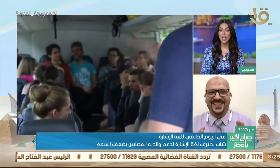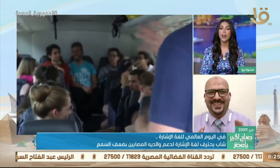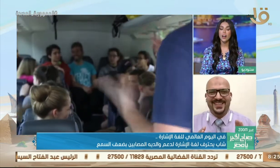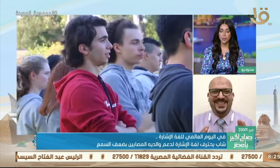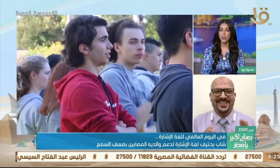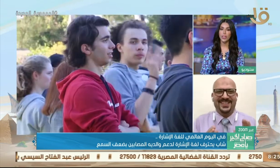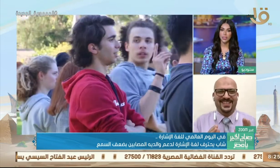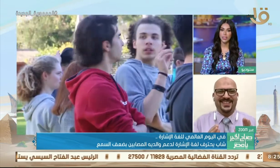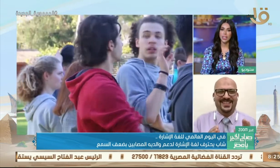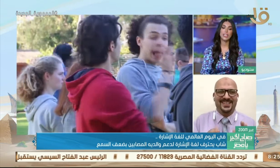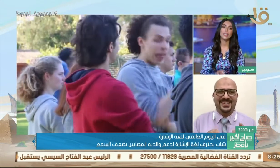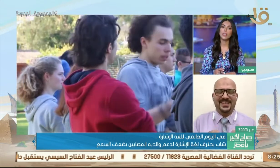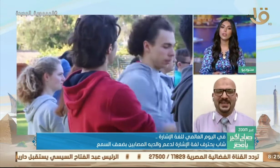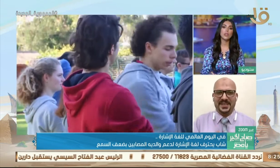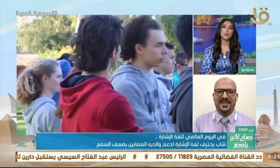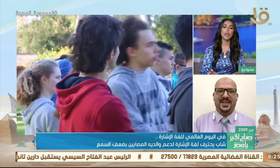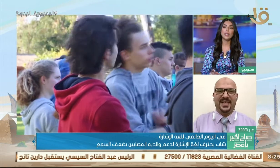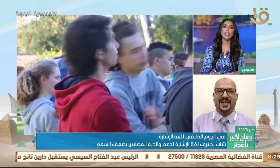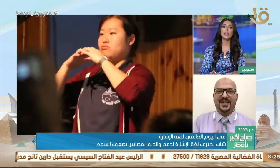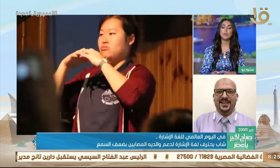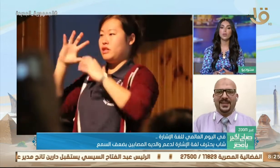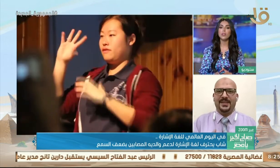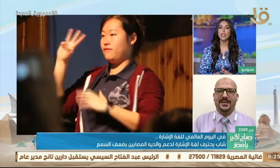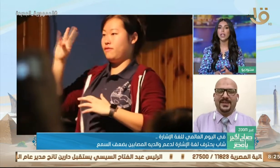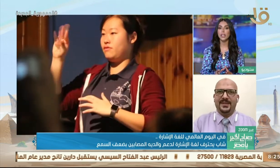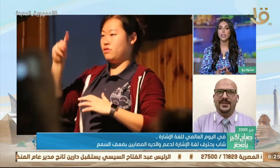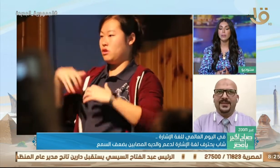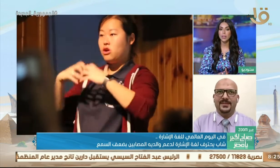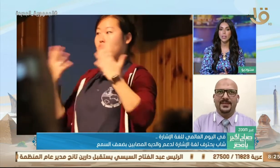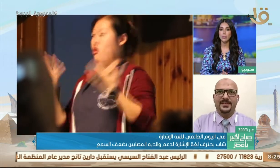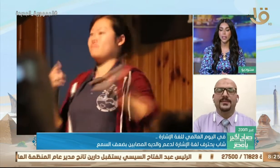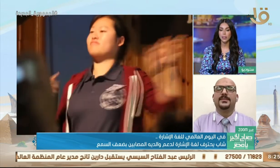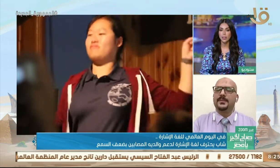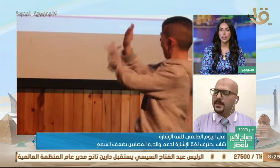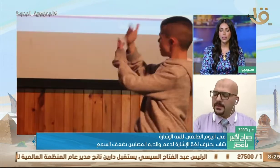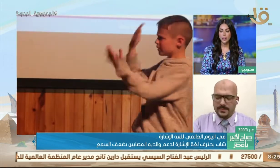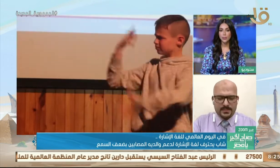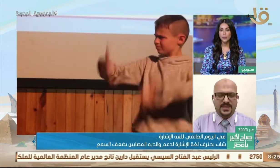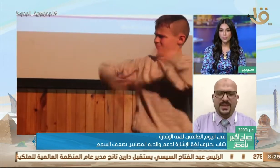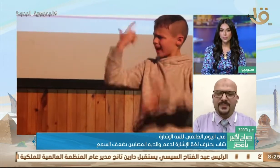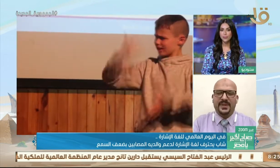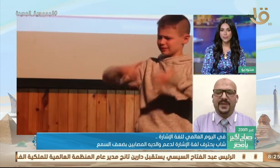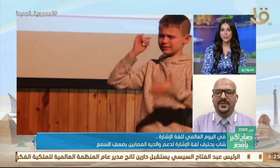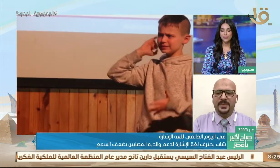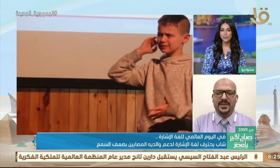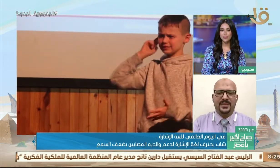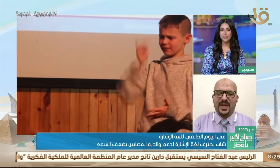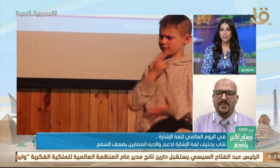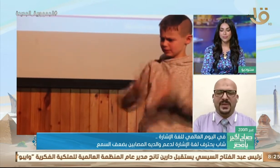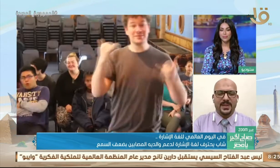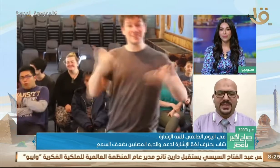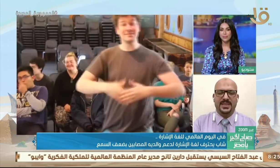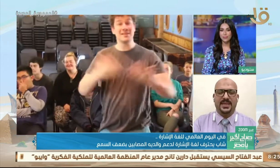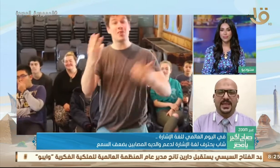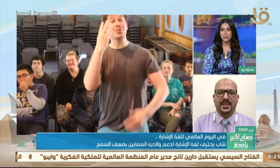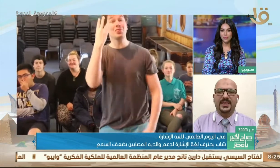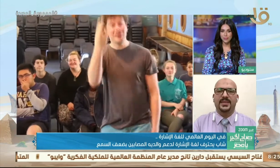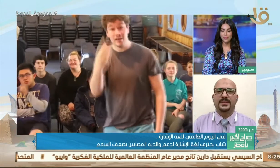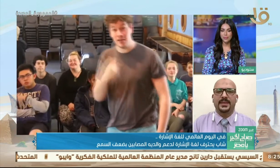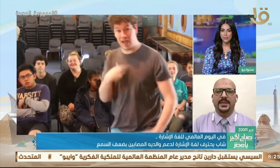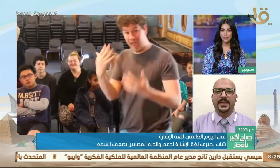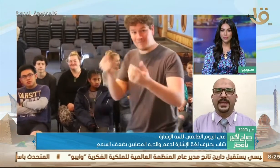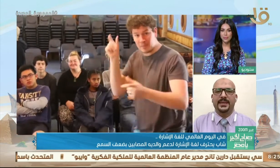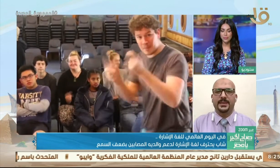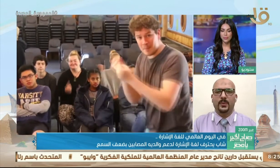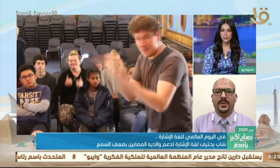اشاره اوكي، يعني انت وانت يعني صغير ده كان الموضوع سهل جدا بالنسبة لك. بالظبط. انا في بدايه الامر بس يعني ايه